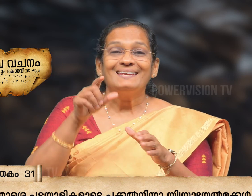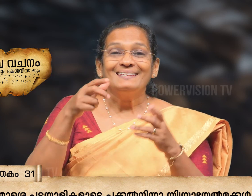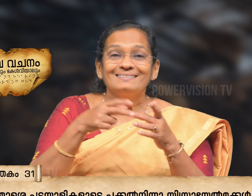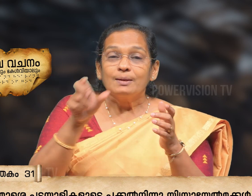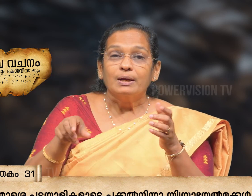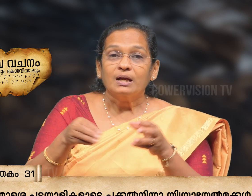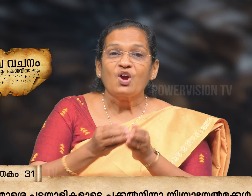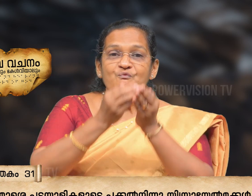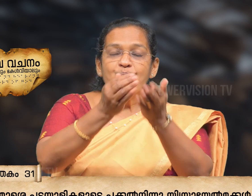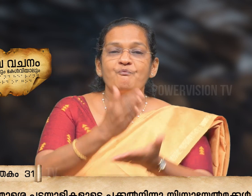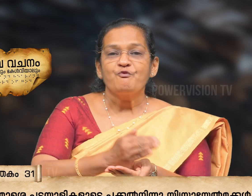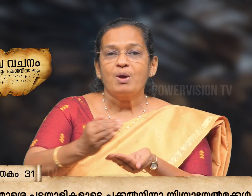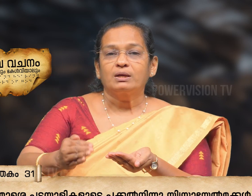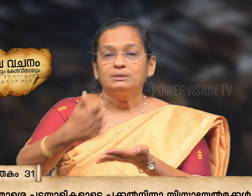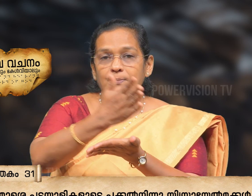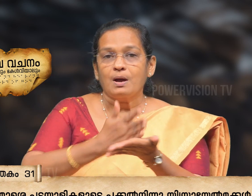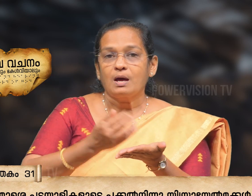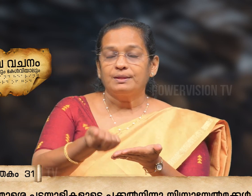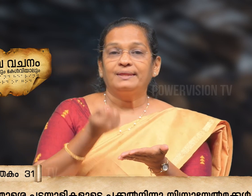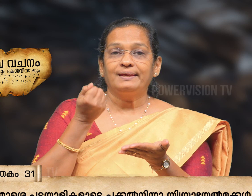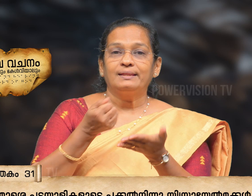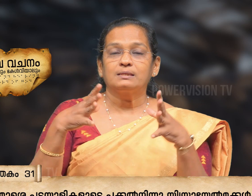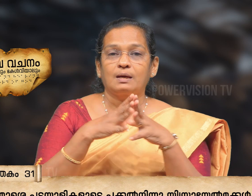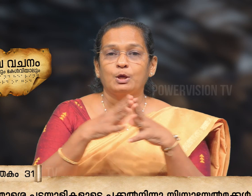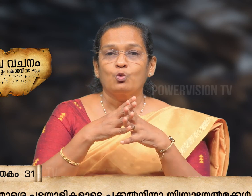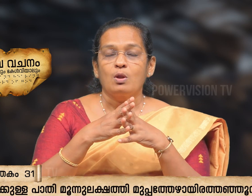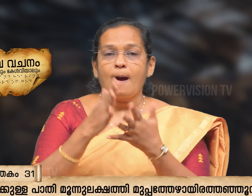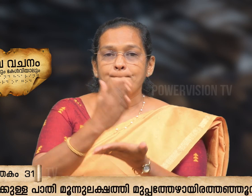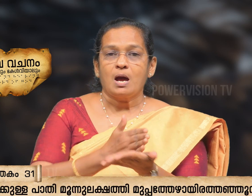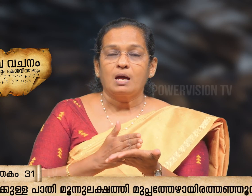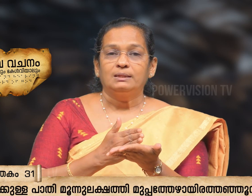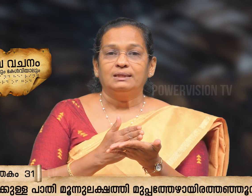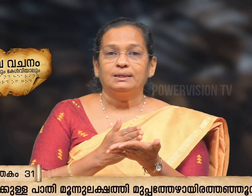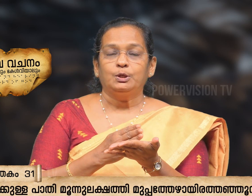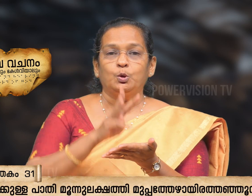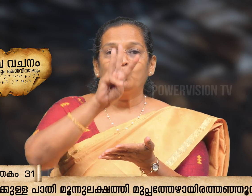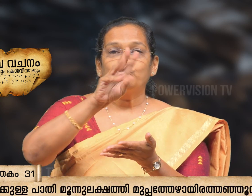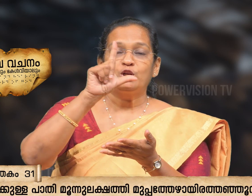ഇസ്രയേൽ മക്കൾക്ക് വിഭാഗിച്ചു കൊടുത്ത പാതിയിൽ നിന്ന് സഭയ്ക്കുള്ള പാതി